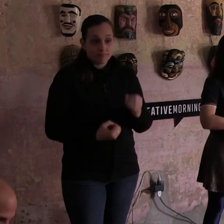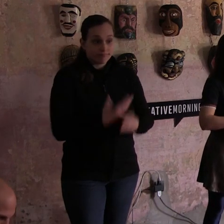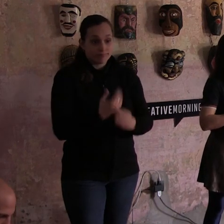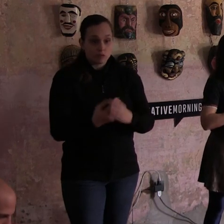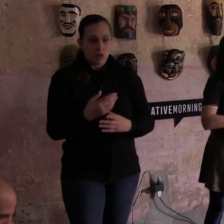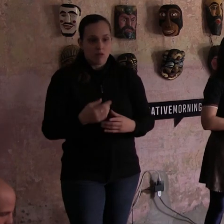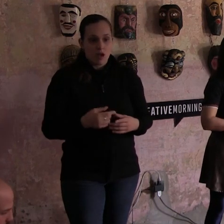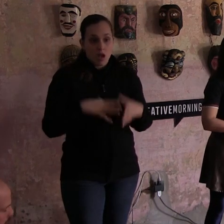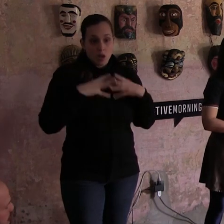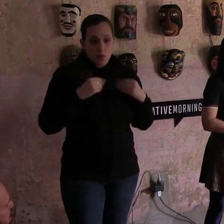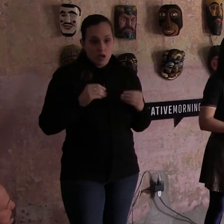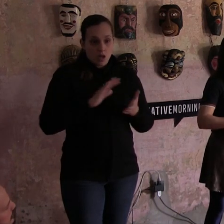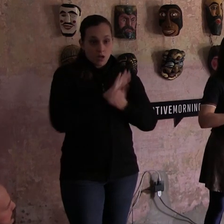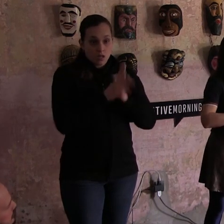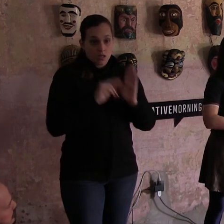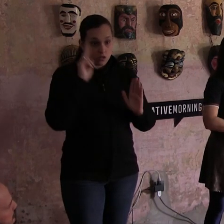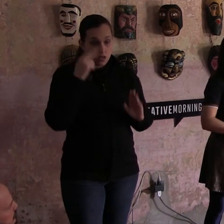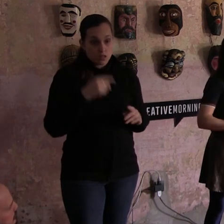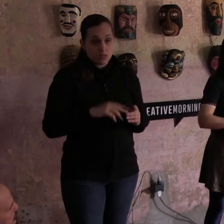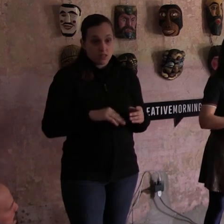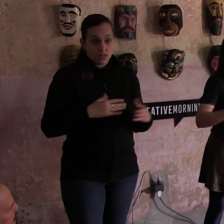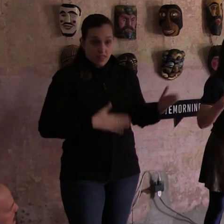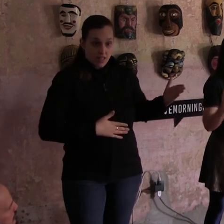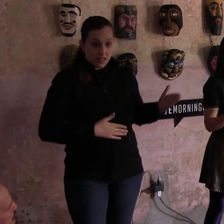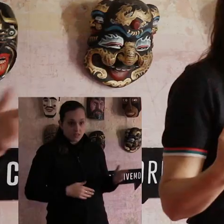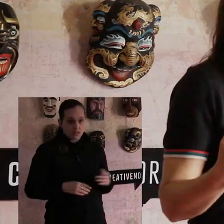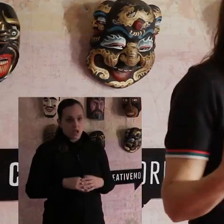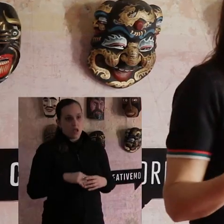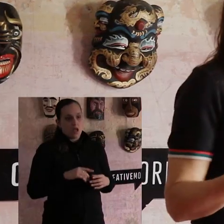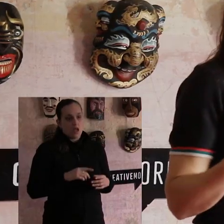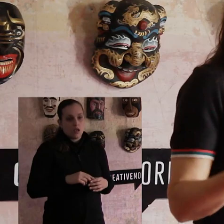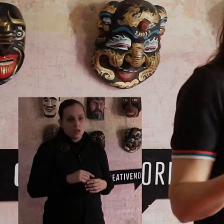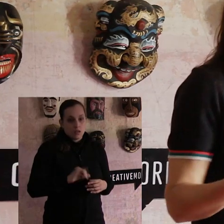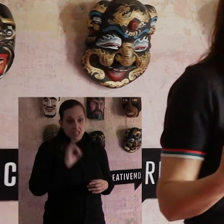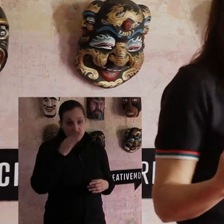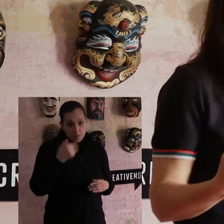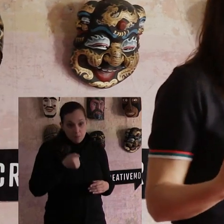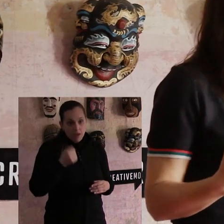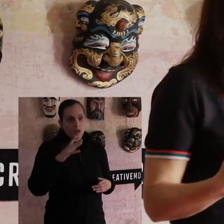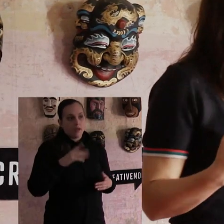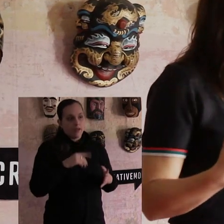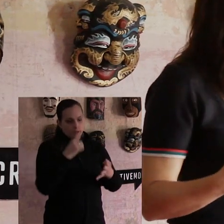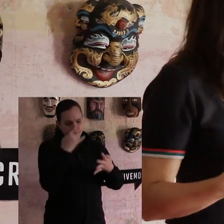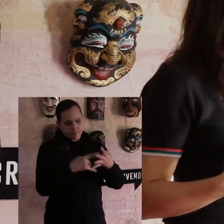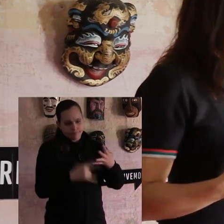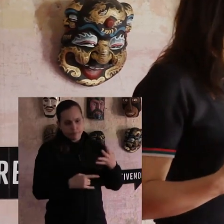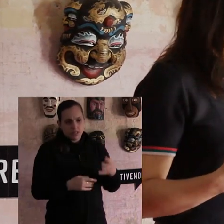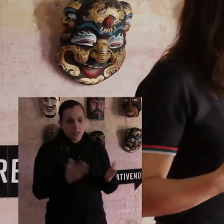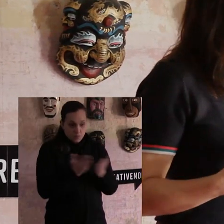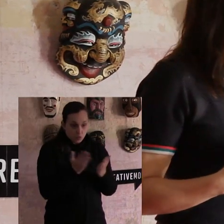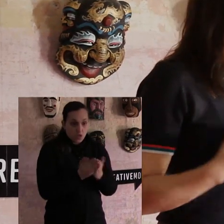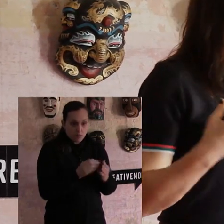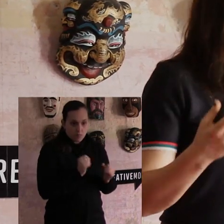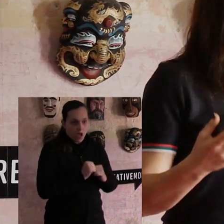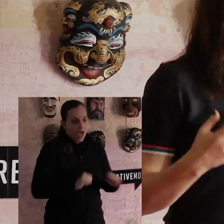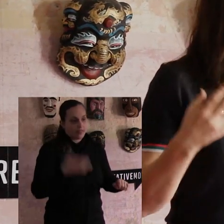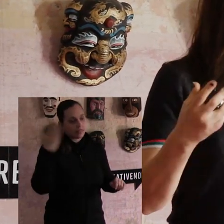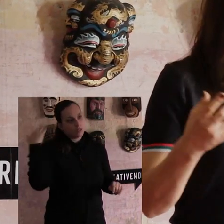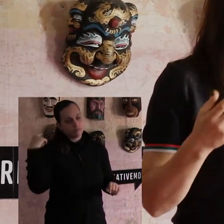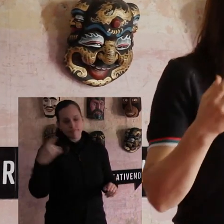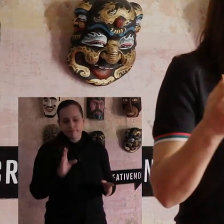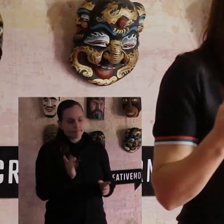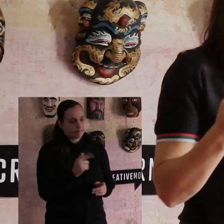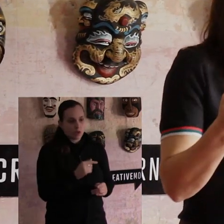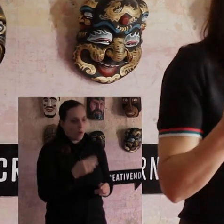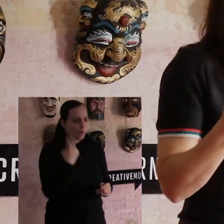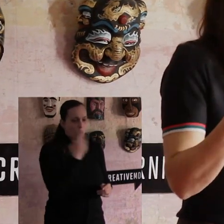Escuela Nacional de Danza, la licenciatura, esta LIPA, o sea, ahora sí se puede estudiar eso. Antes no existía, entonces